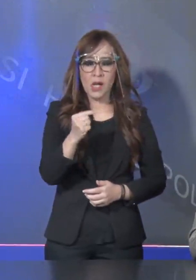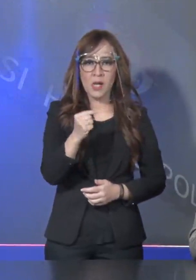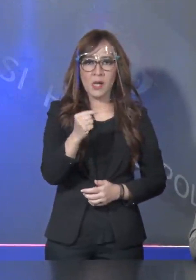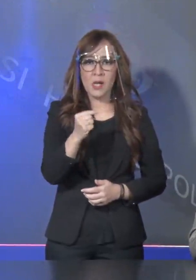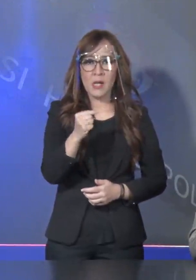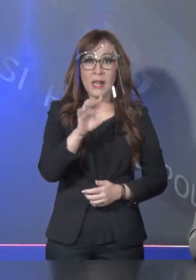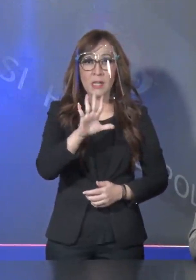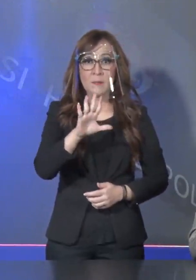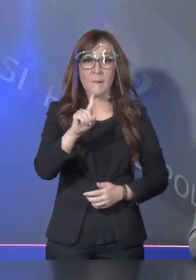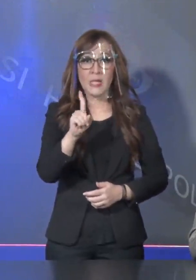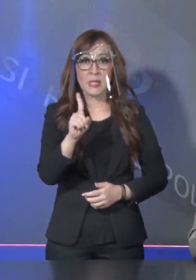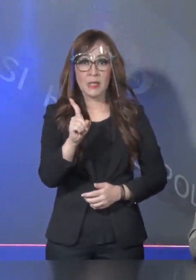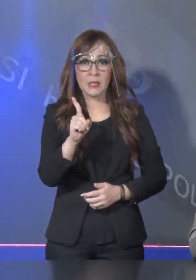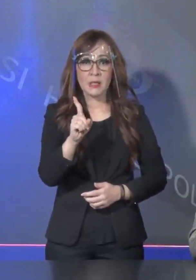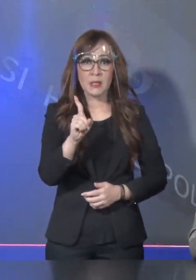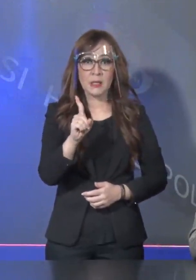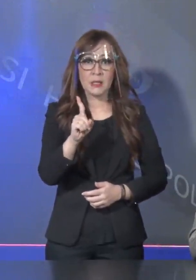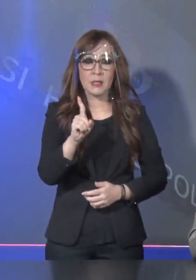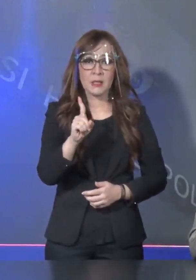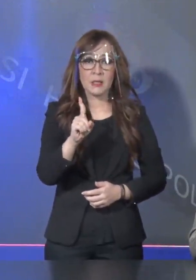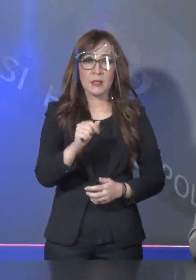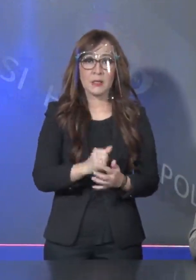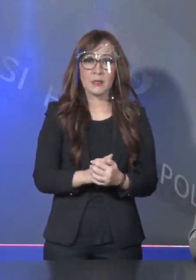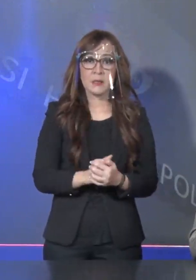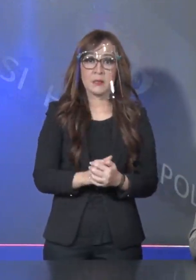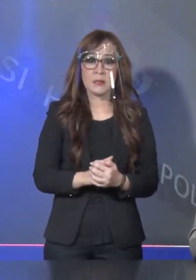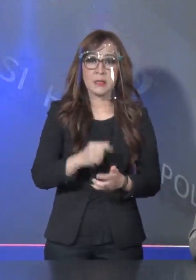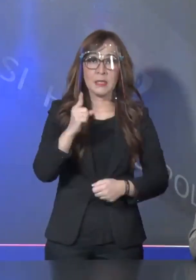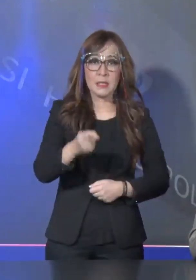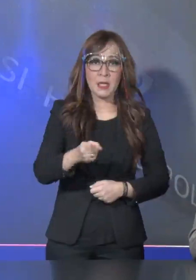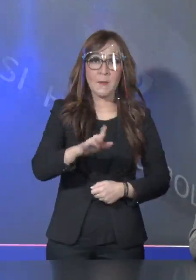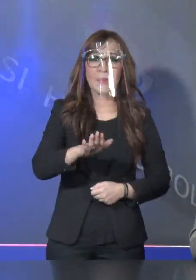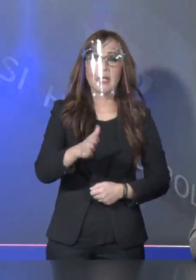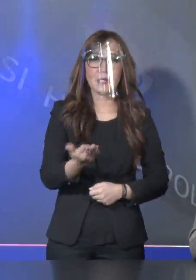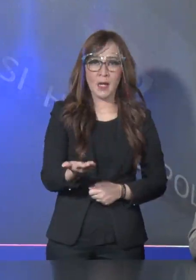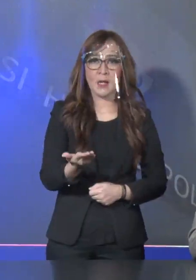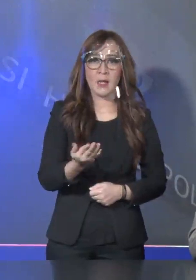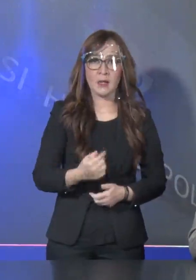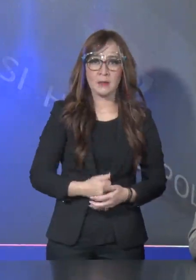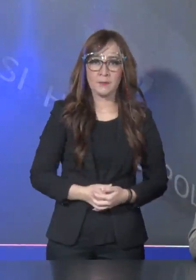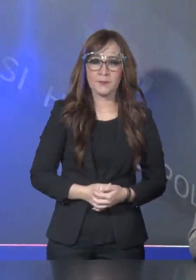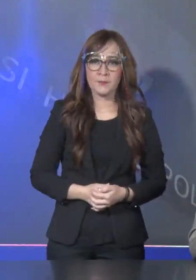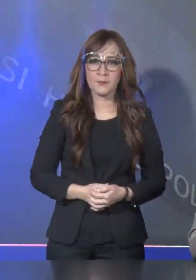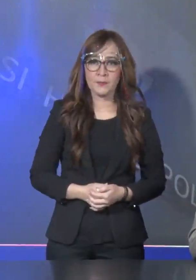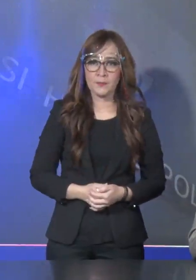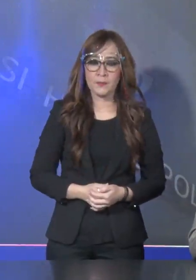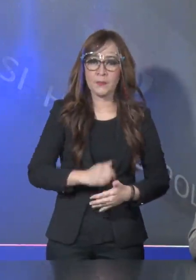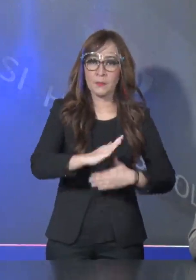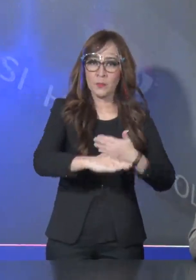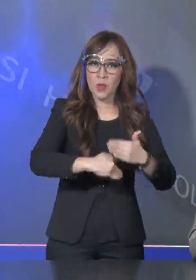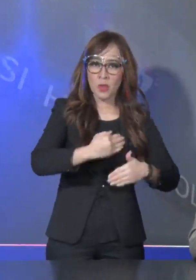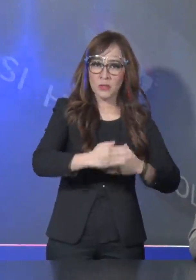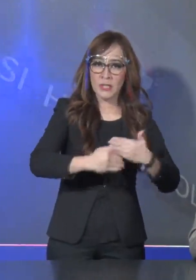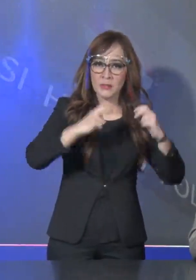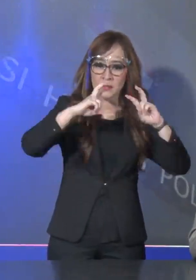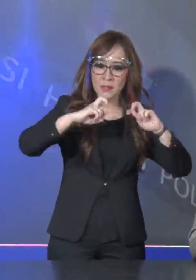yang bersangkutan dinyatakan meninggal dunia. Tentunya proses